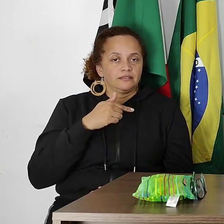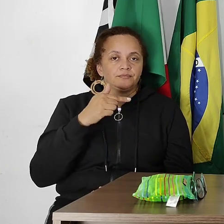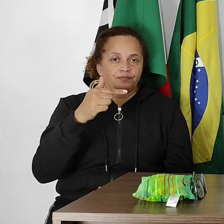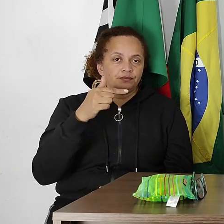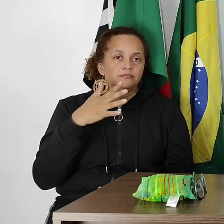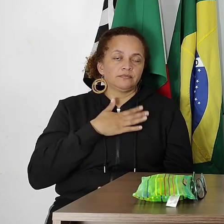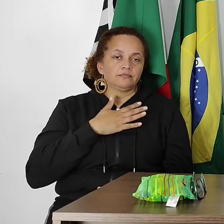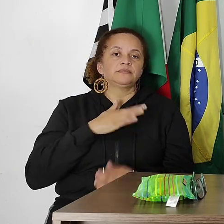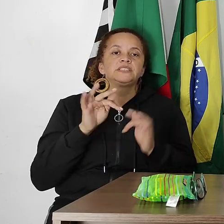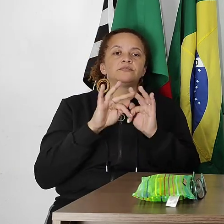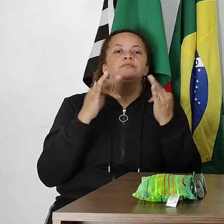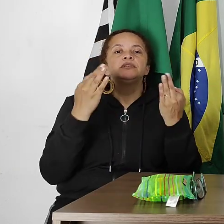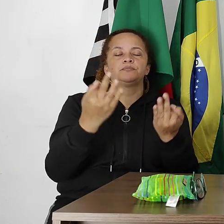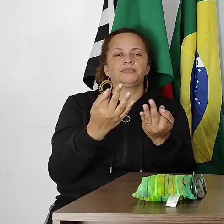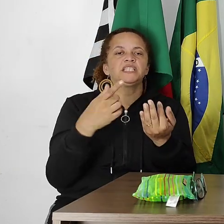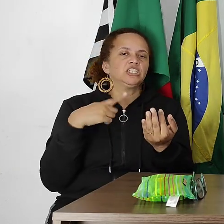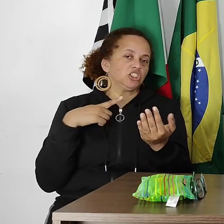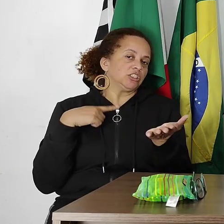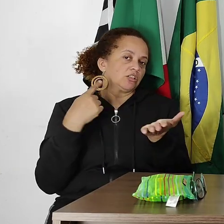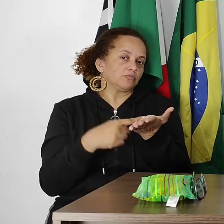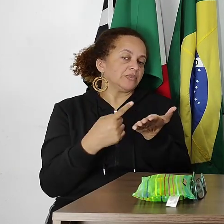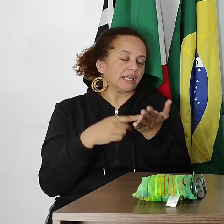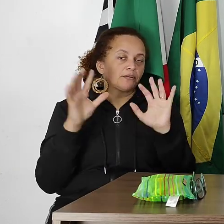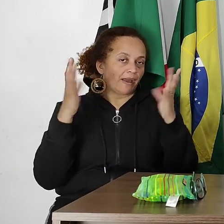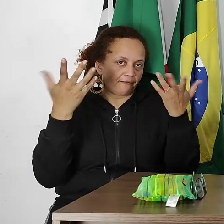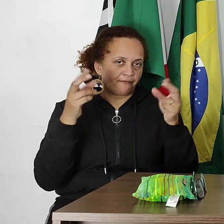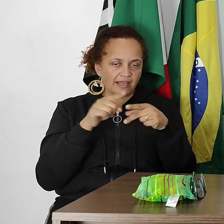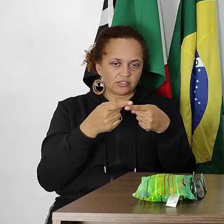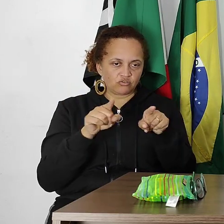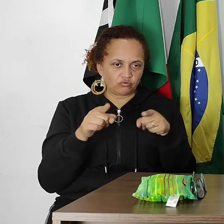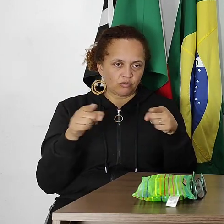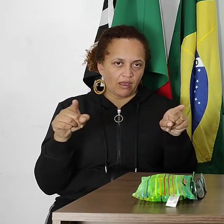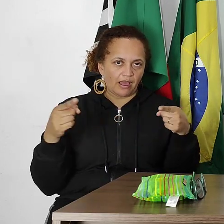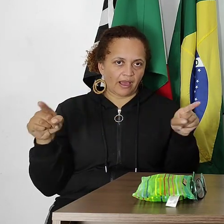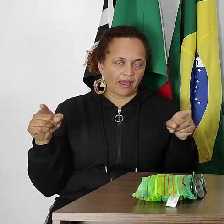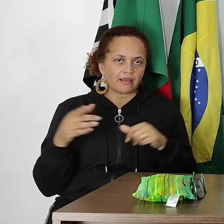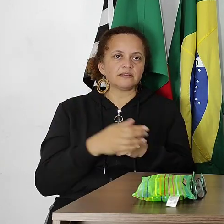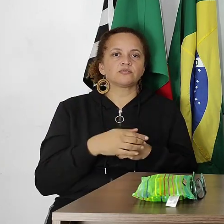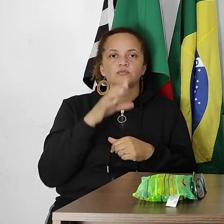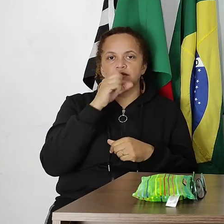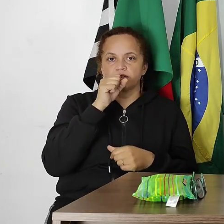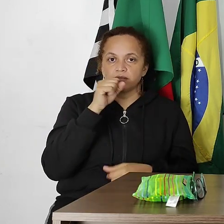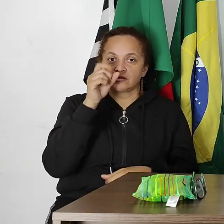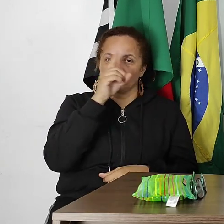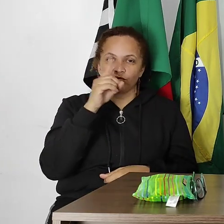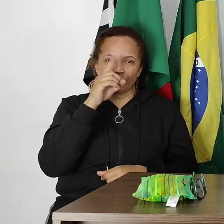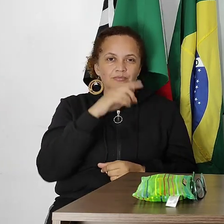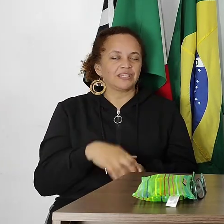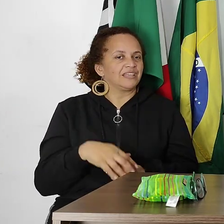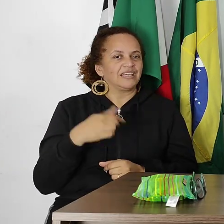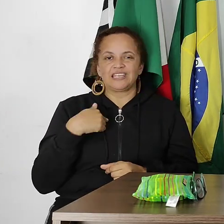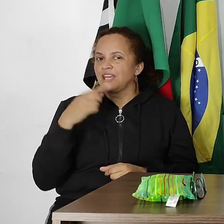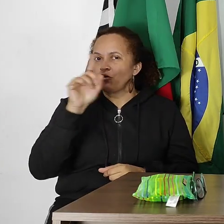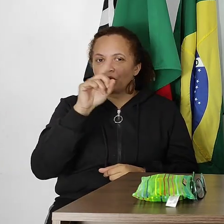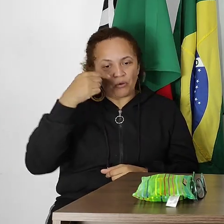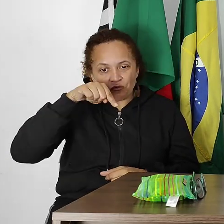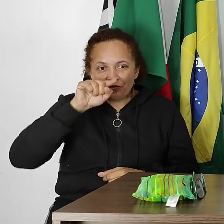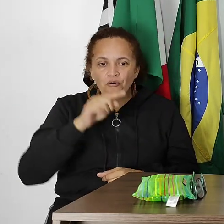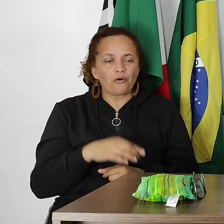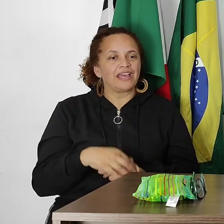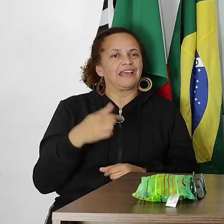combinado, acho que um churrasco pro final de semana, e eu não pude ir. E eu comecei a ficar triste, eu comecei a chorar, e